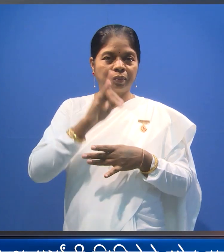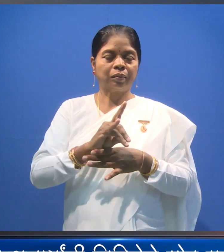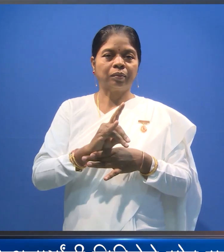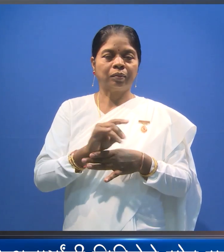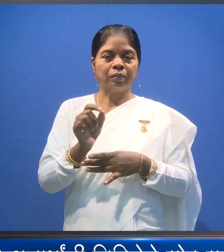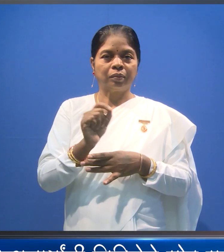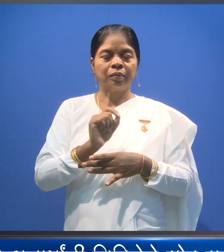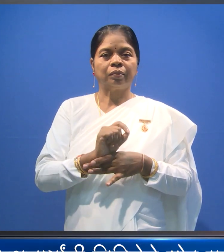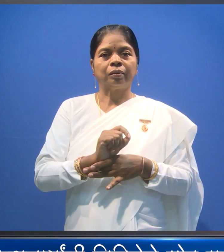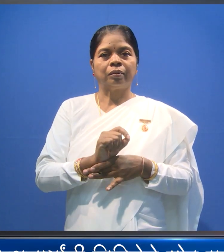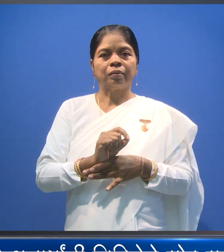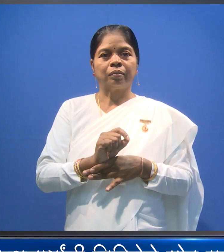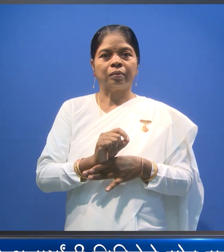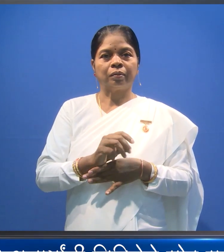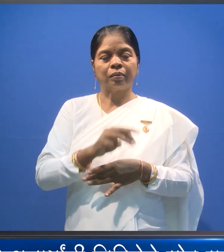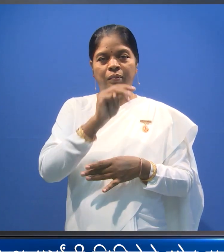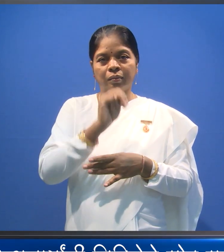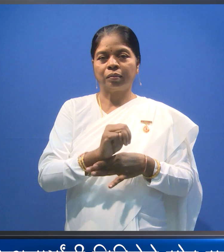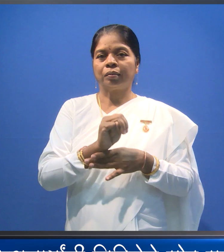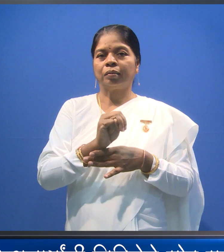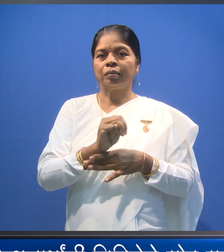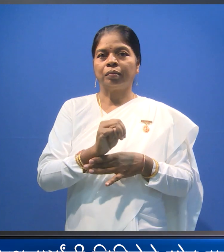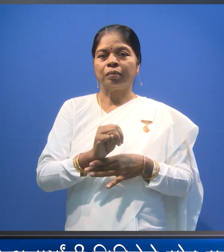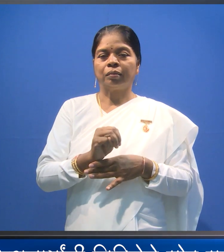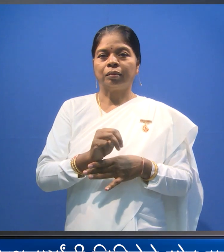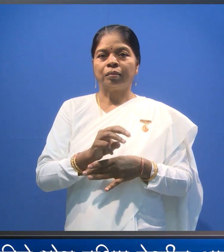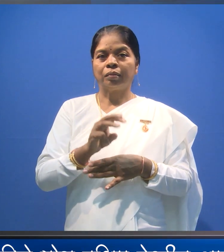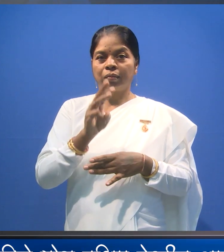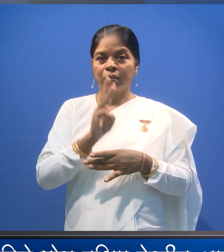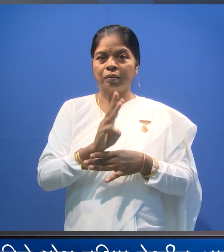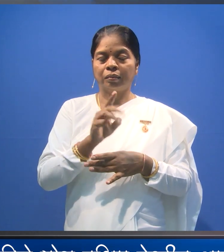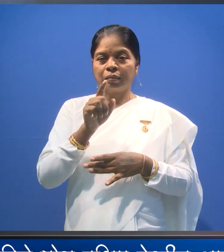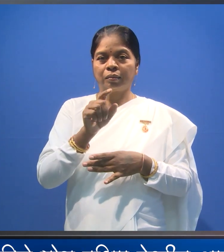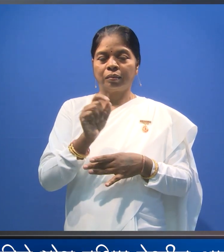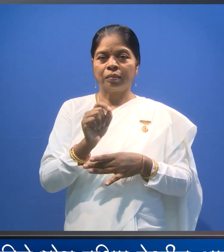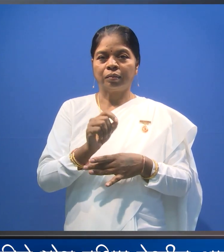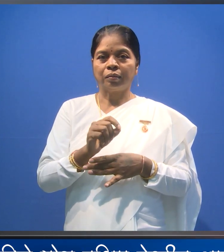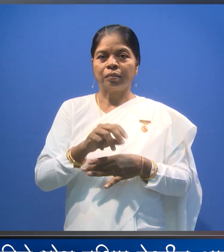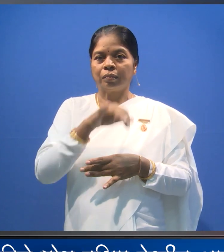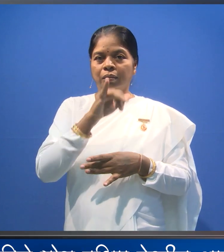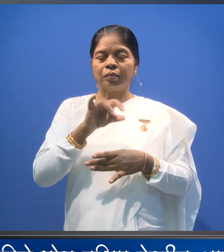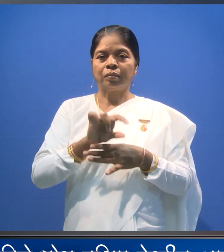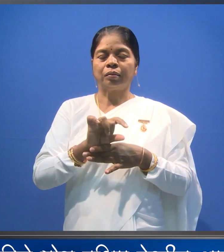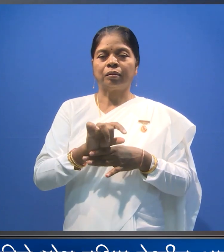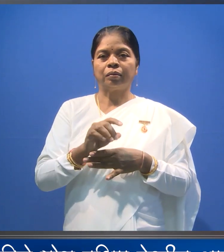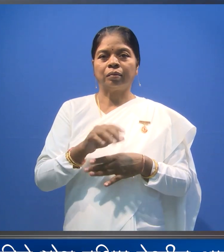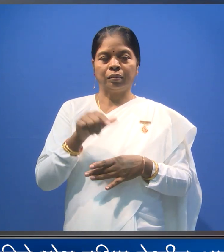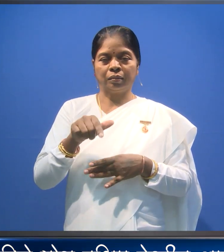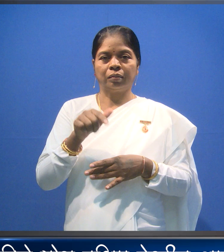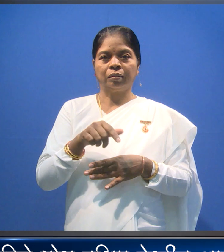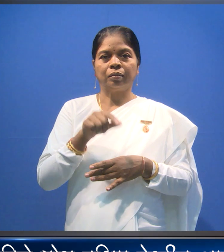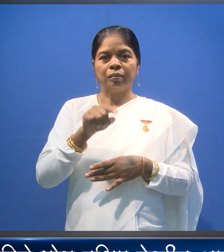शंकराचार्यांनी लिहिलेले मोहमुदर आणि महर्षी वशिष्ठ यांनी लिहिलेले योग वशिष्ठ देखील